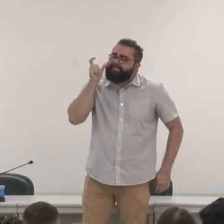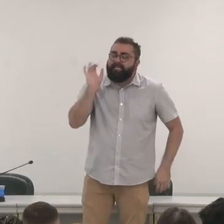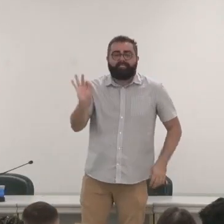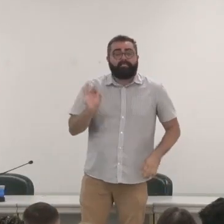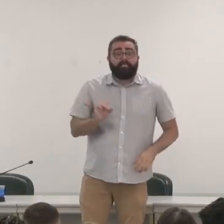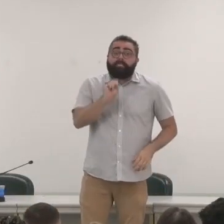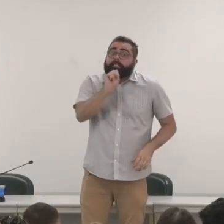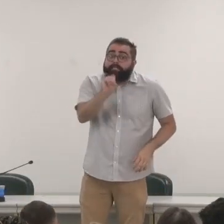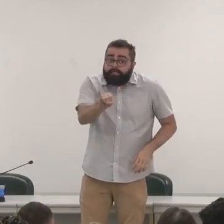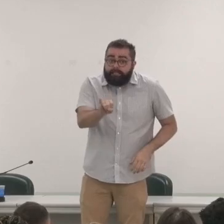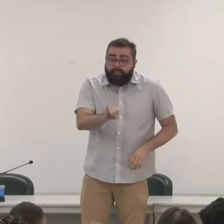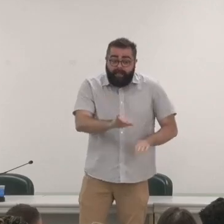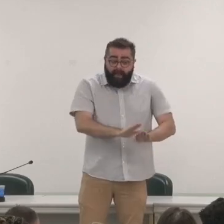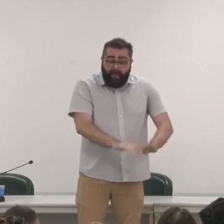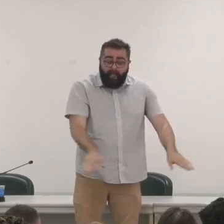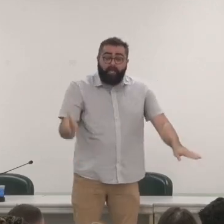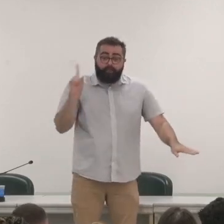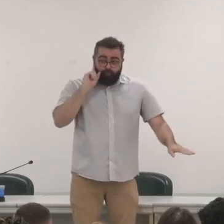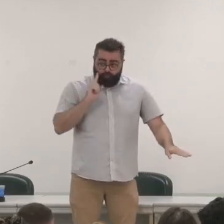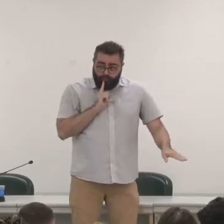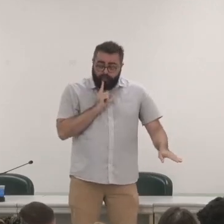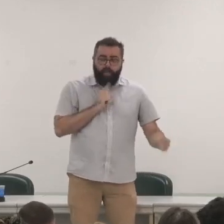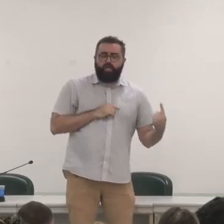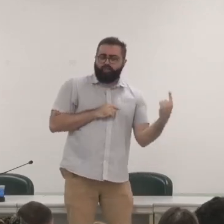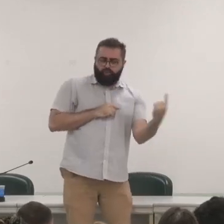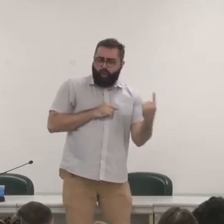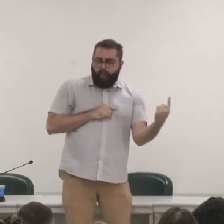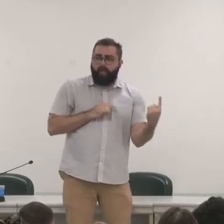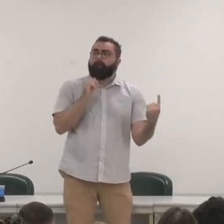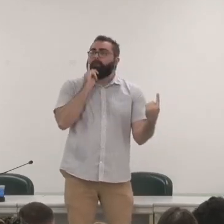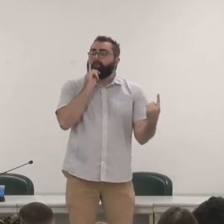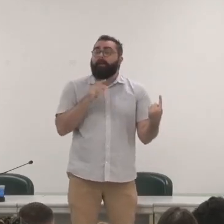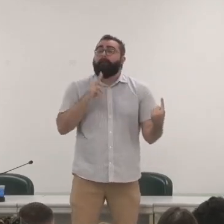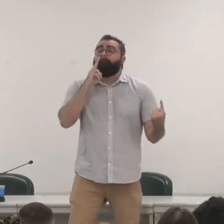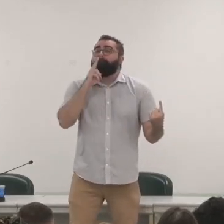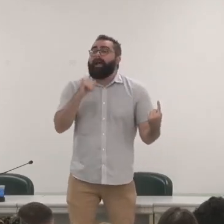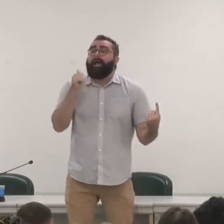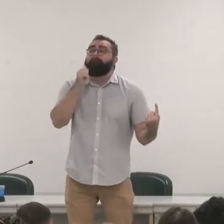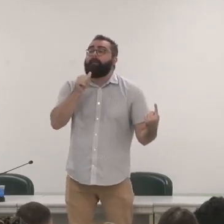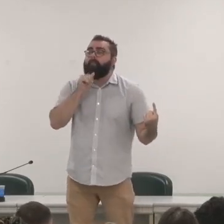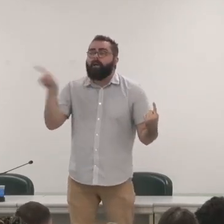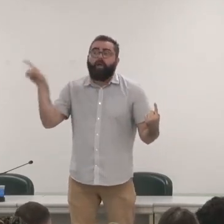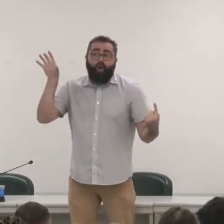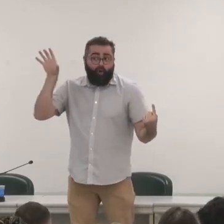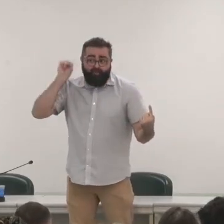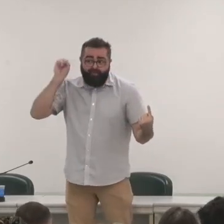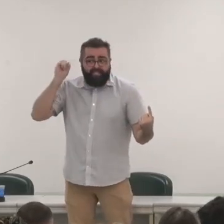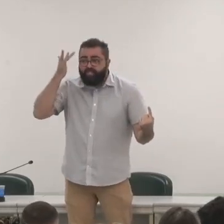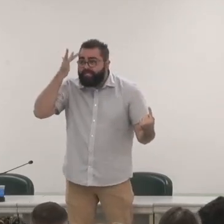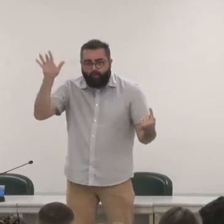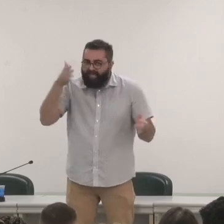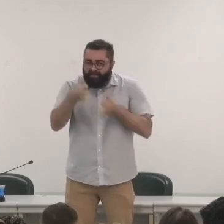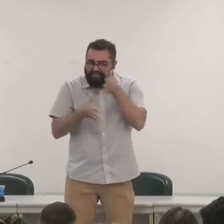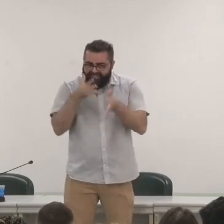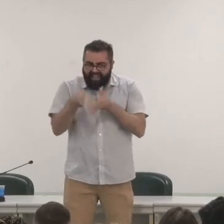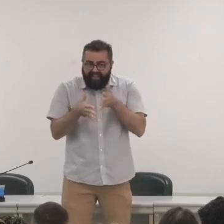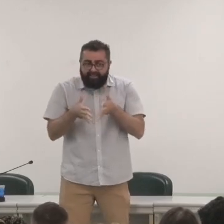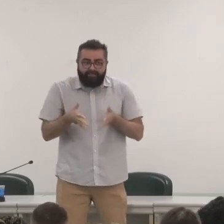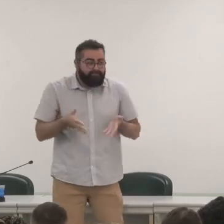Só que o que é interessante nisso tudo é que as crianças surdas que nascem em famílias de